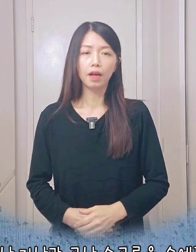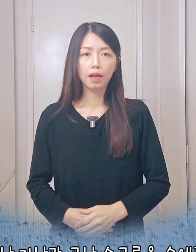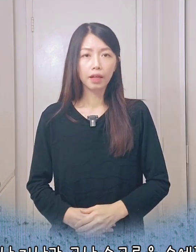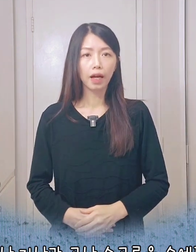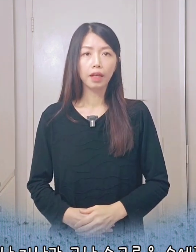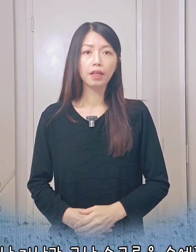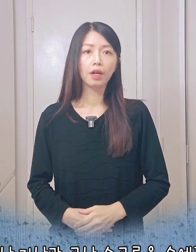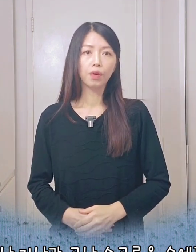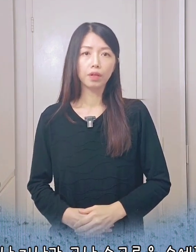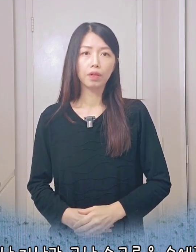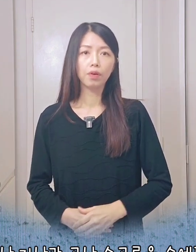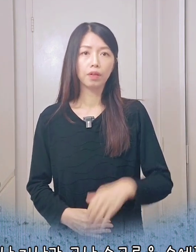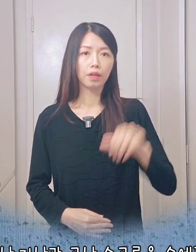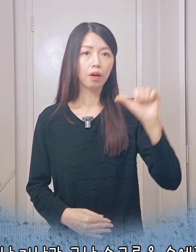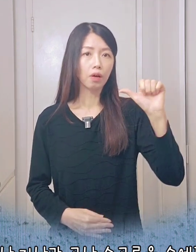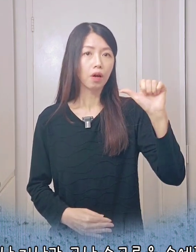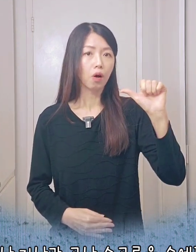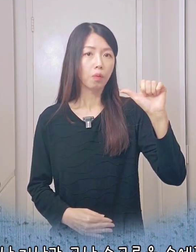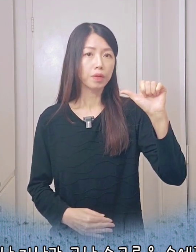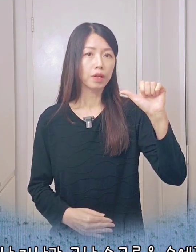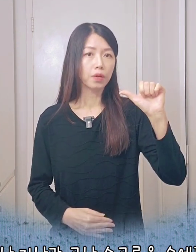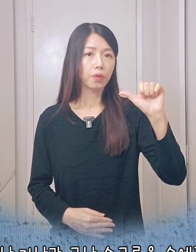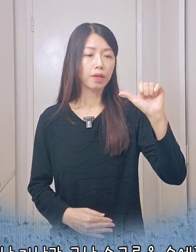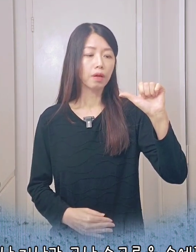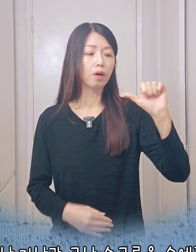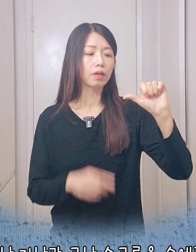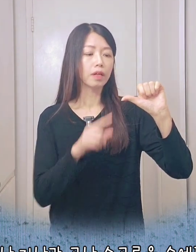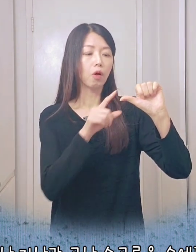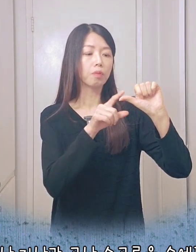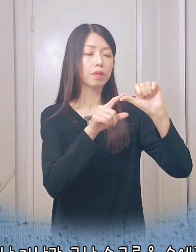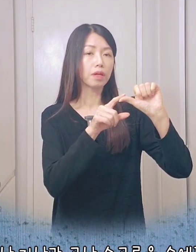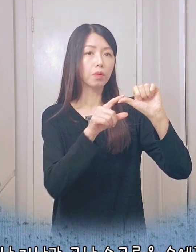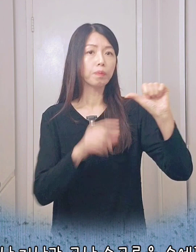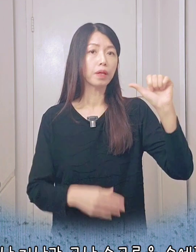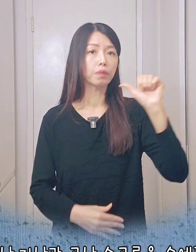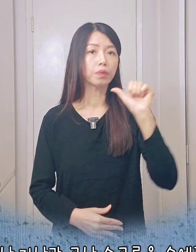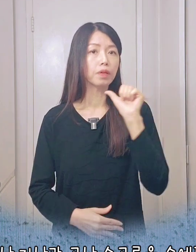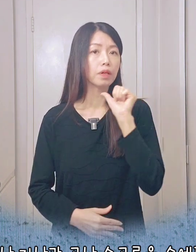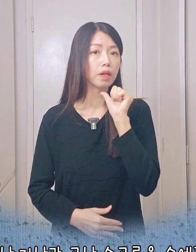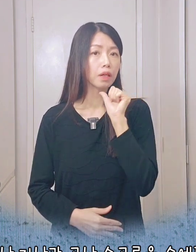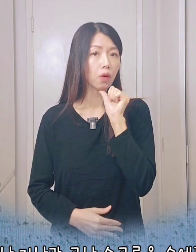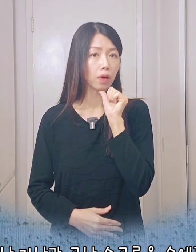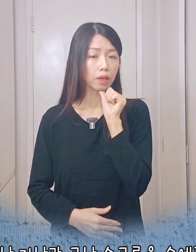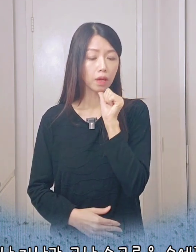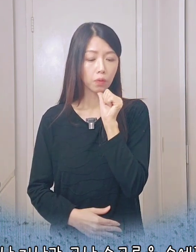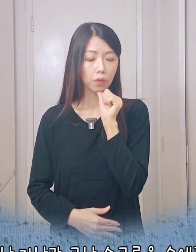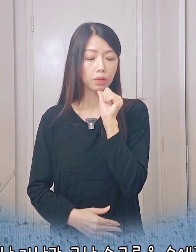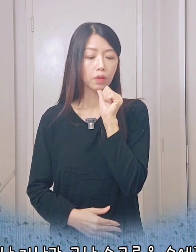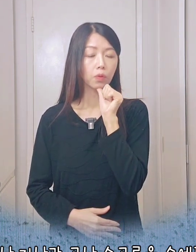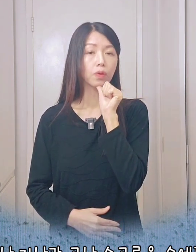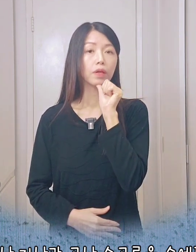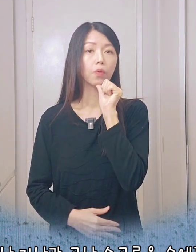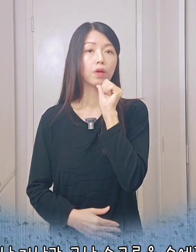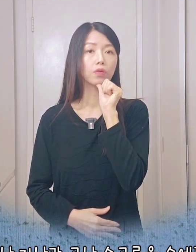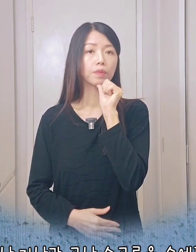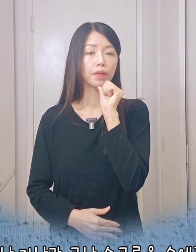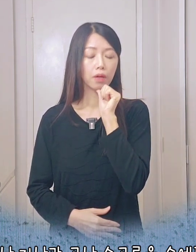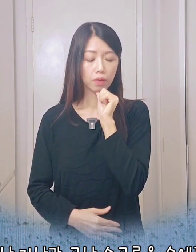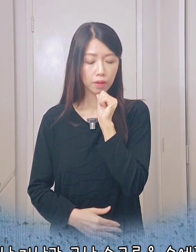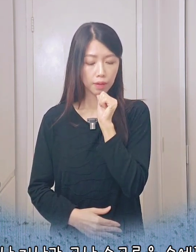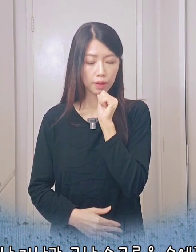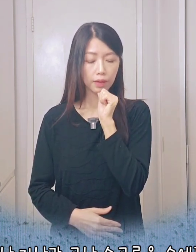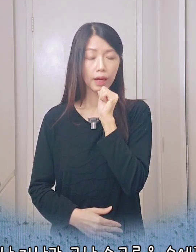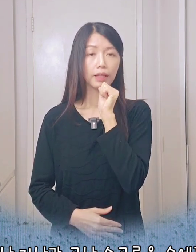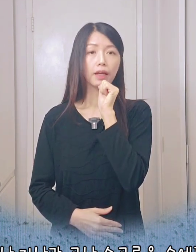됩니다. 가난이라고 하는 뜻의 수어는요, 엄지를 이용해서 이 엄지의 손바닥 부분을 턱에 대고 그대로 고개를 올려주시면